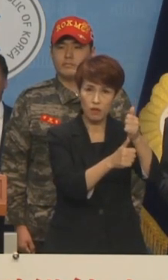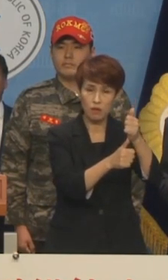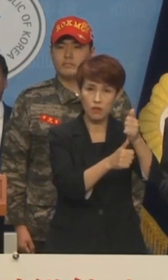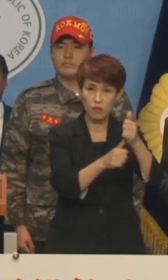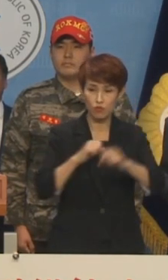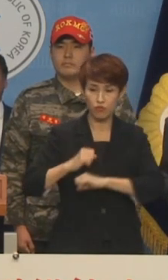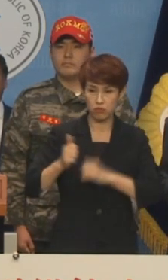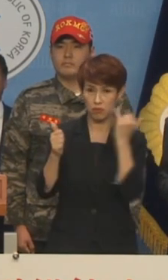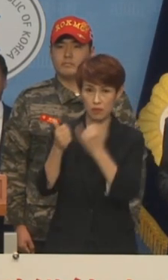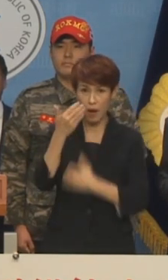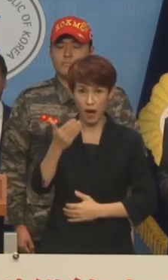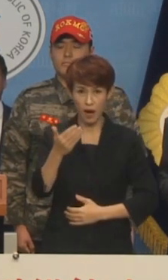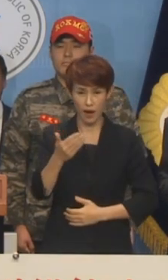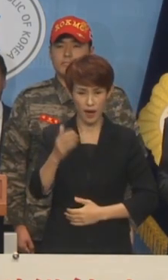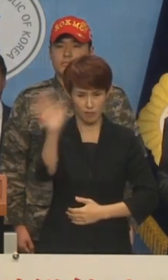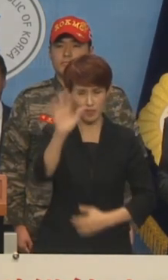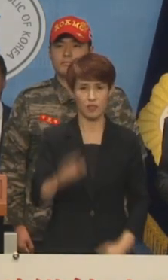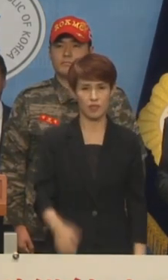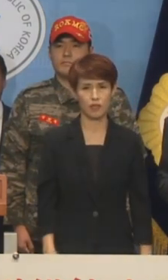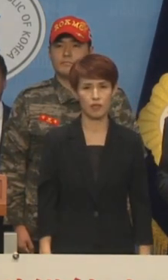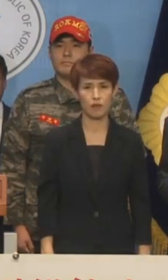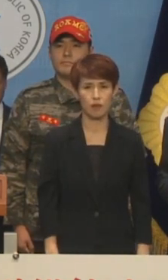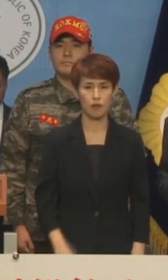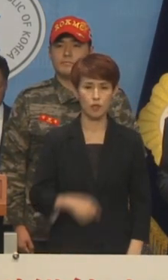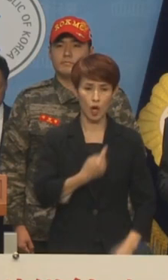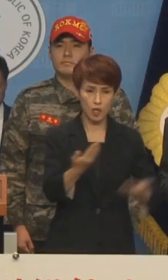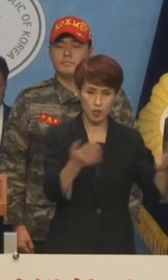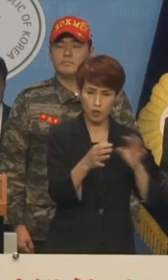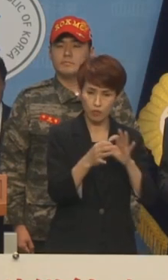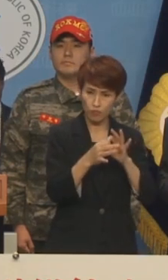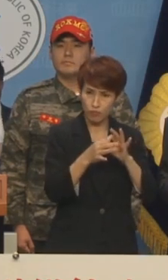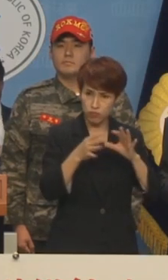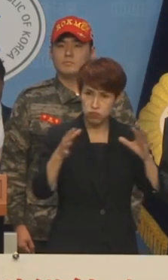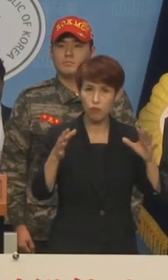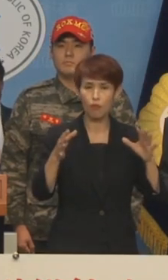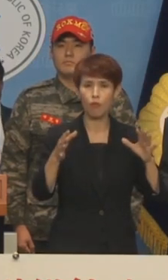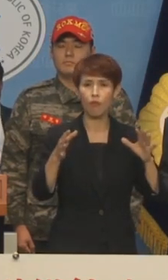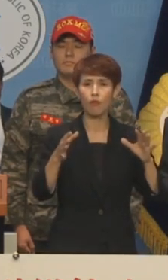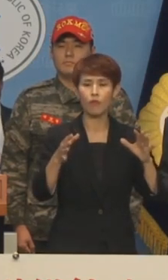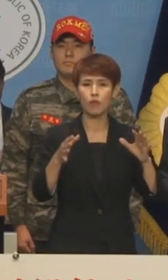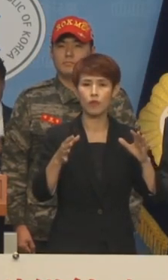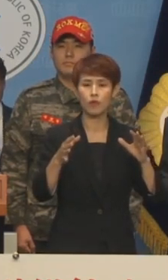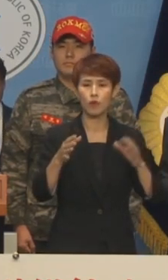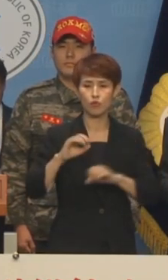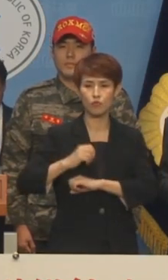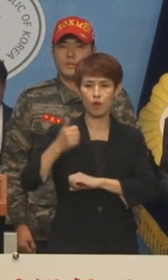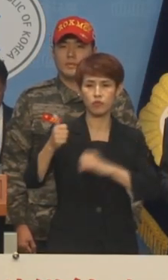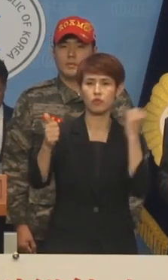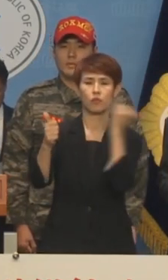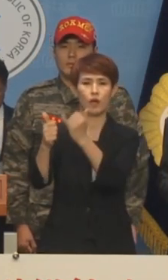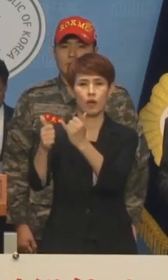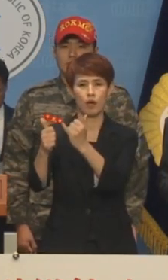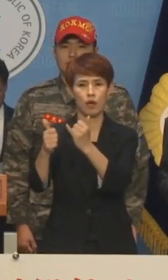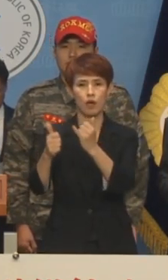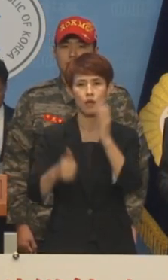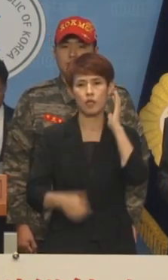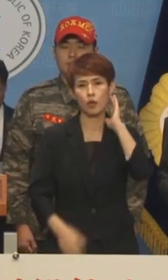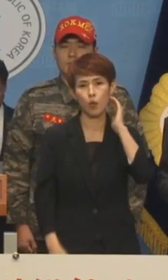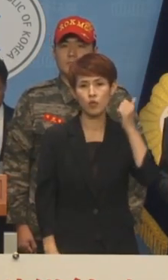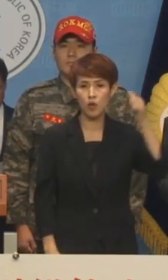아니에요. 본인의 업무와도 상관없는 그런 일에 관여한 것이고 대통령실이 좀 이